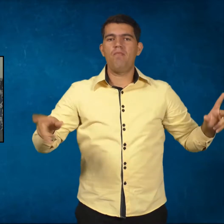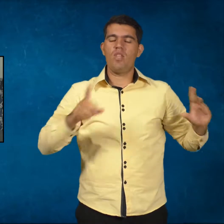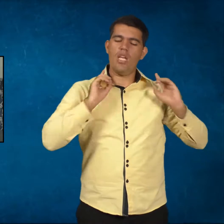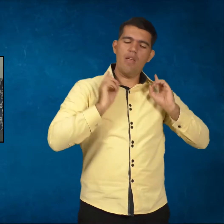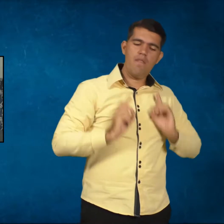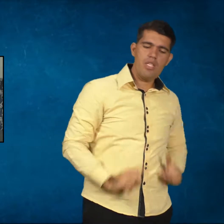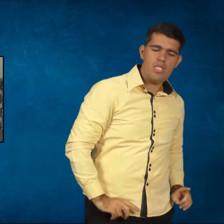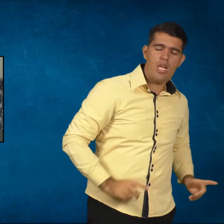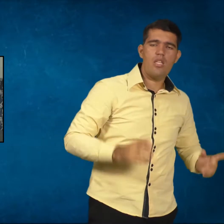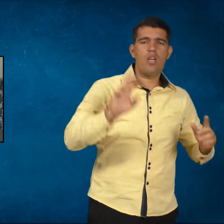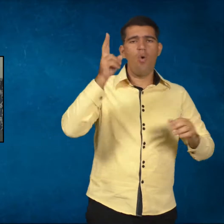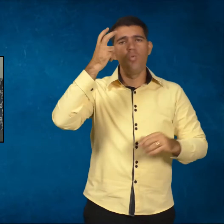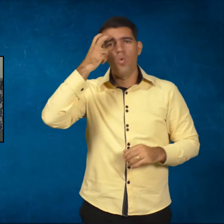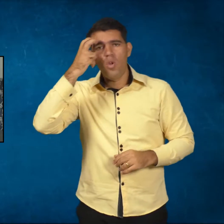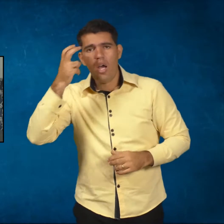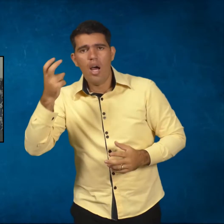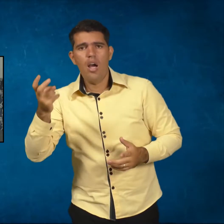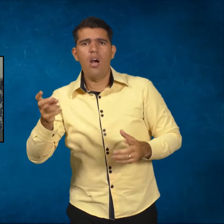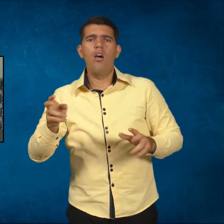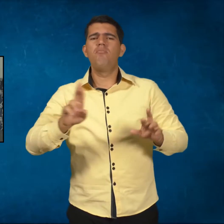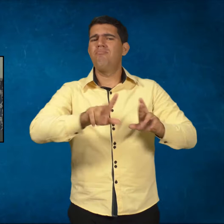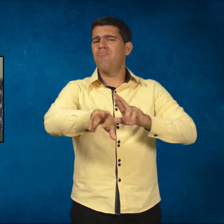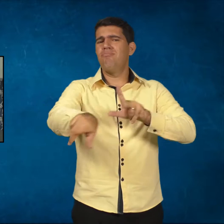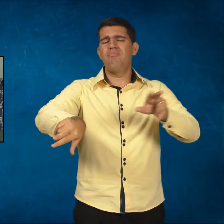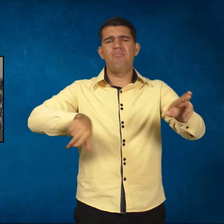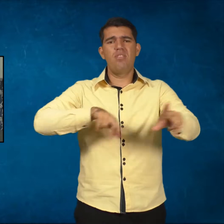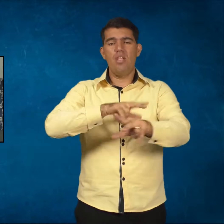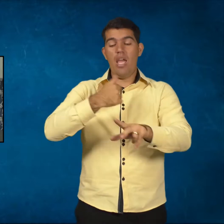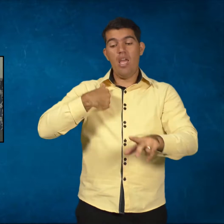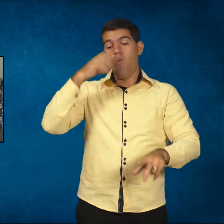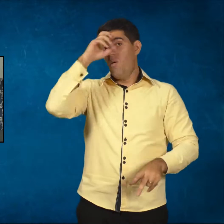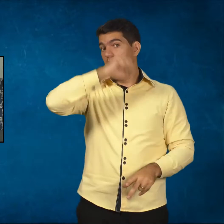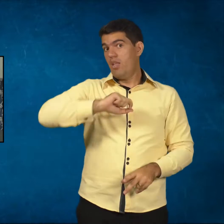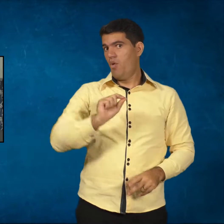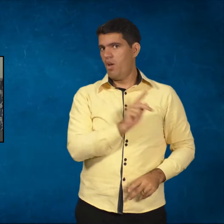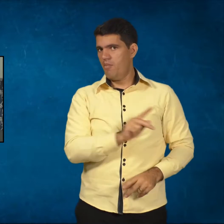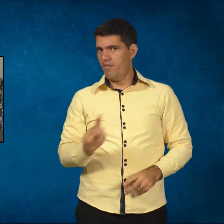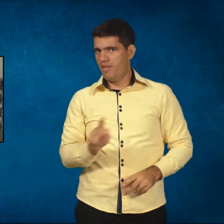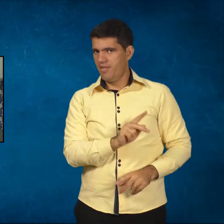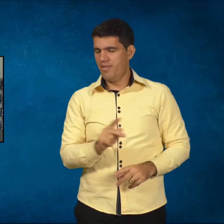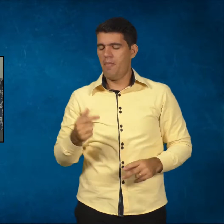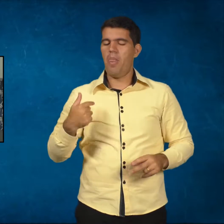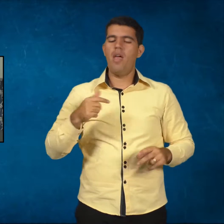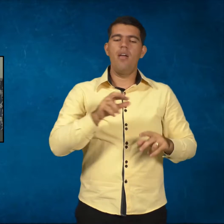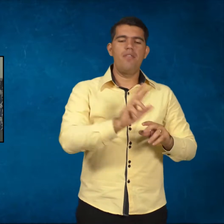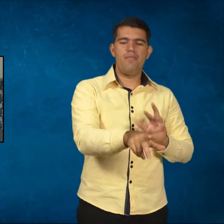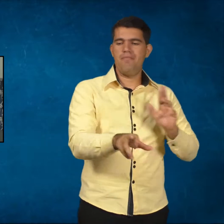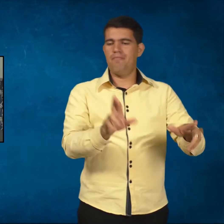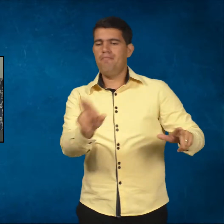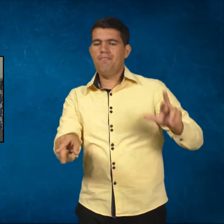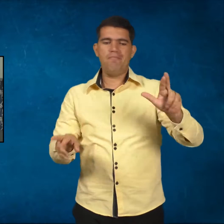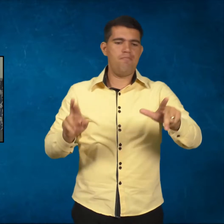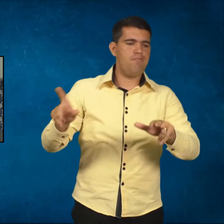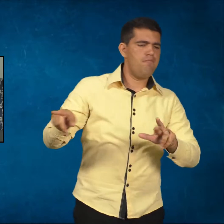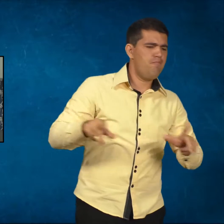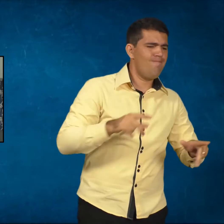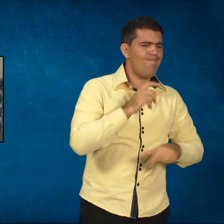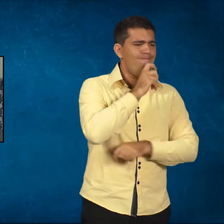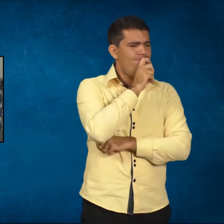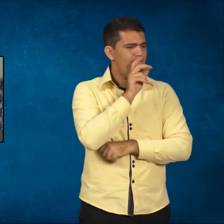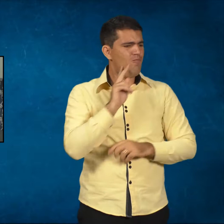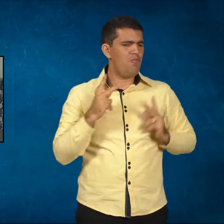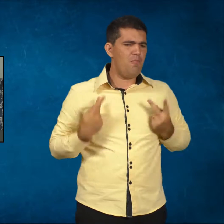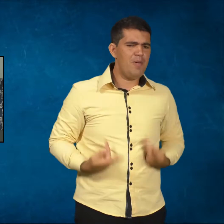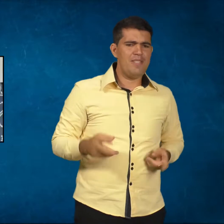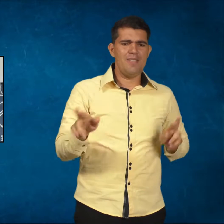deficiência, ou cultural, e ele precisa aprender que diante dessa diversidade, das diferenças humanas, o que